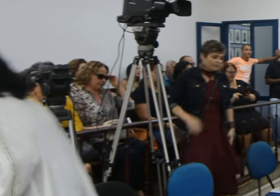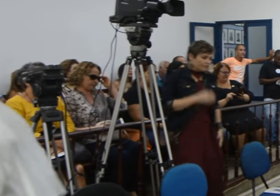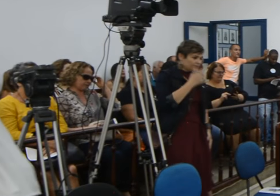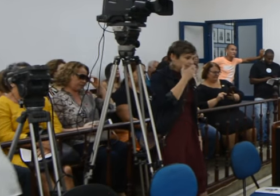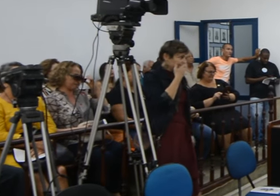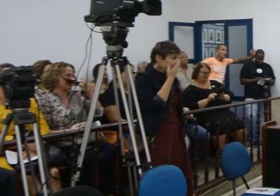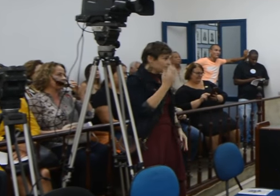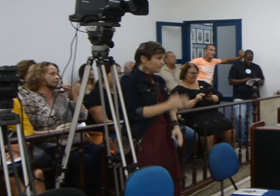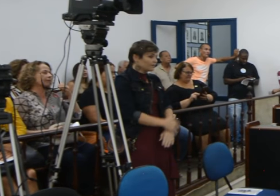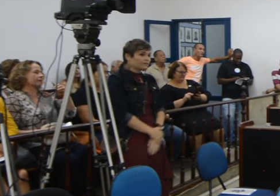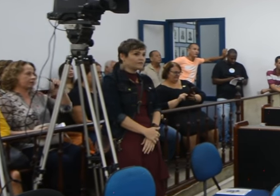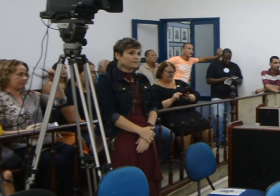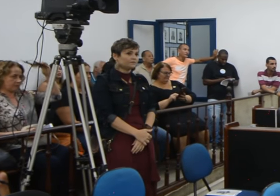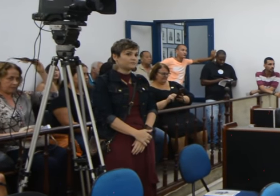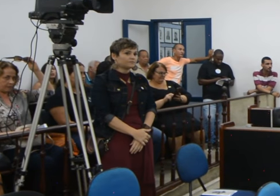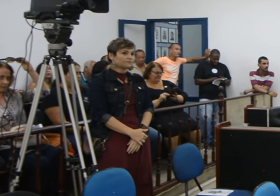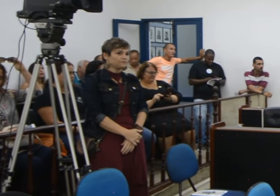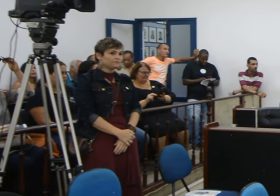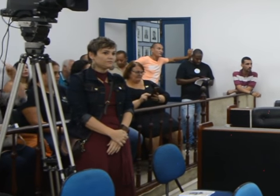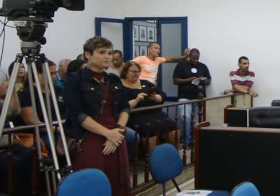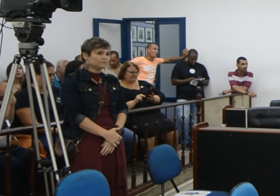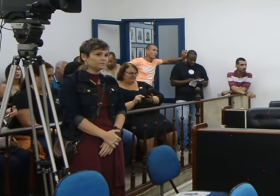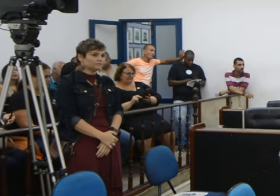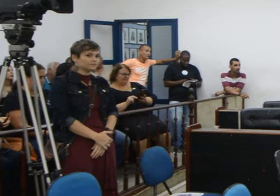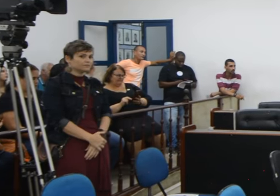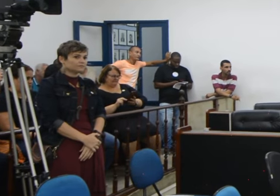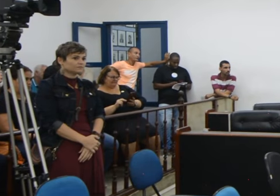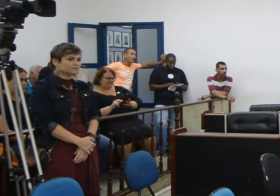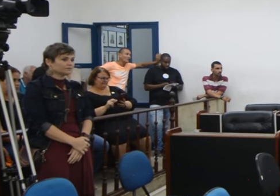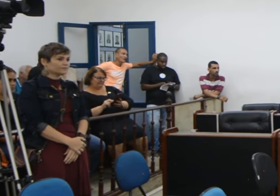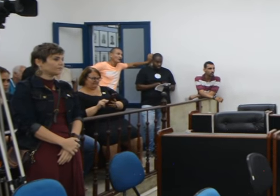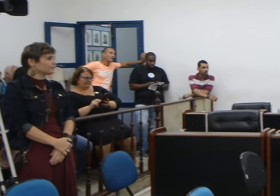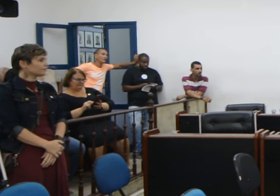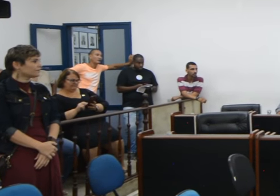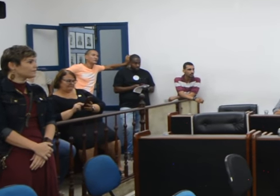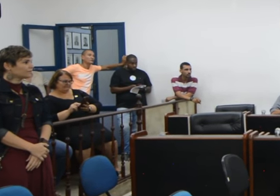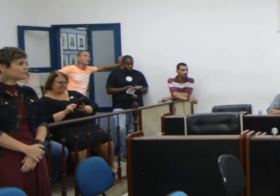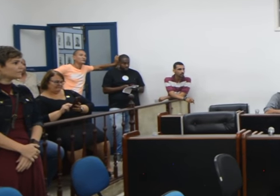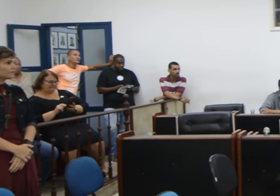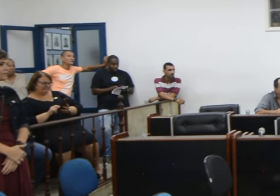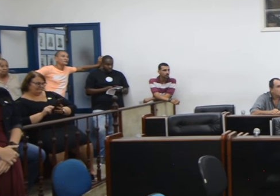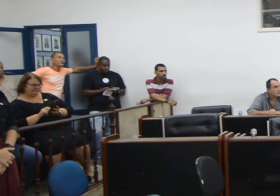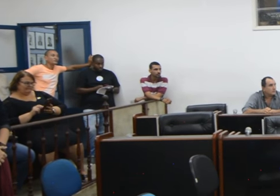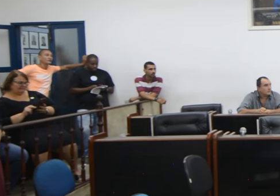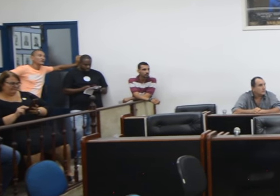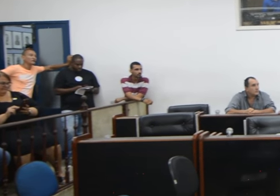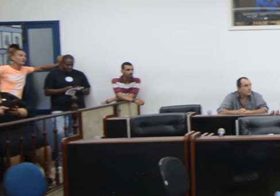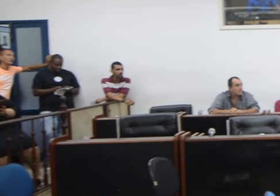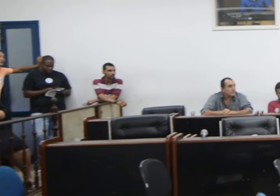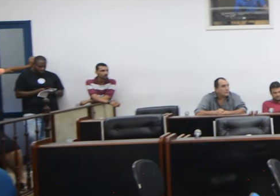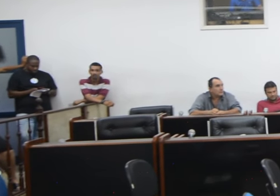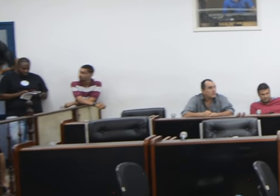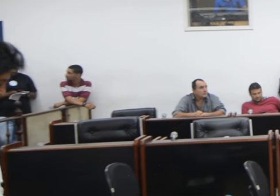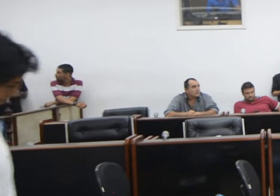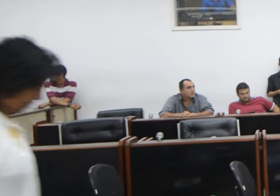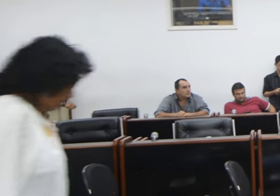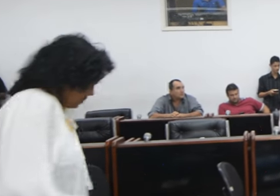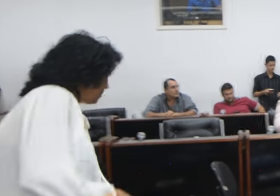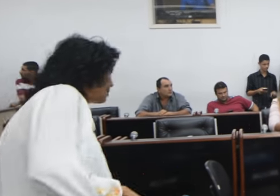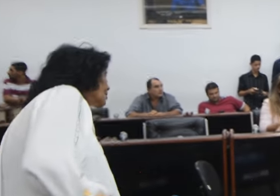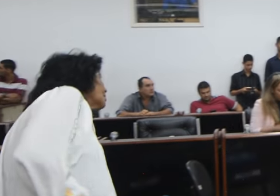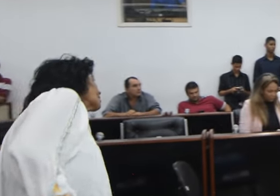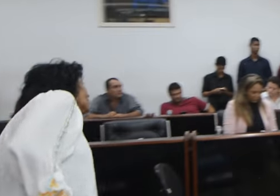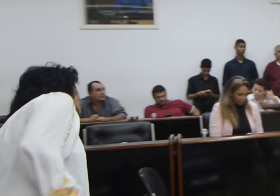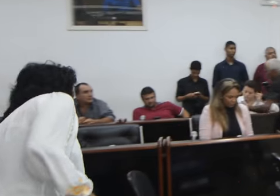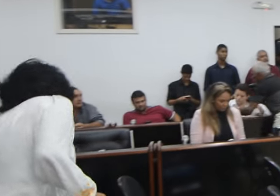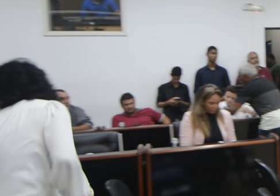Letícia Jota, ao vereador Blau, ao vereador Rodolfo Aguiar, ao vereador Vinícius Correia,